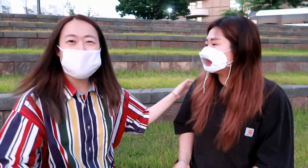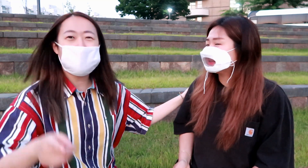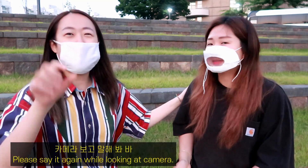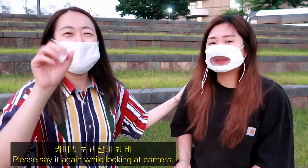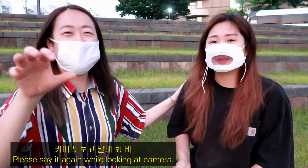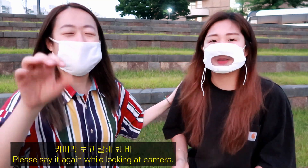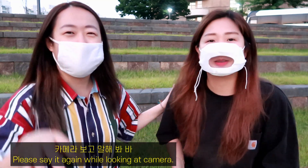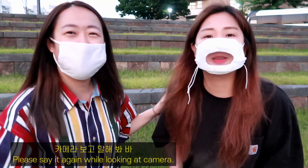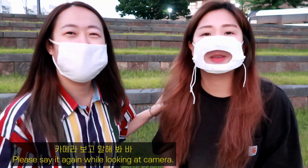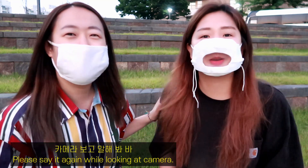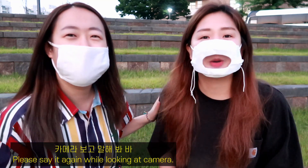보고 말해봐봐.